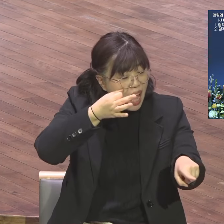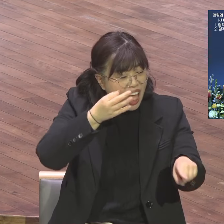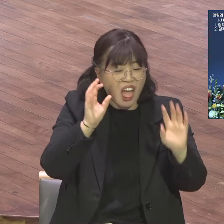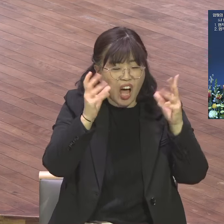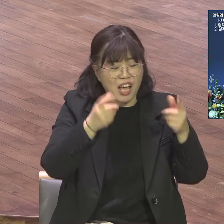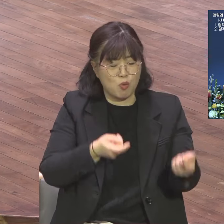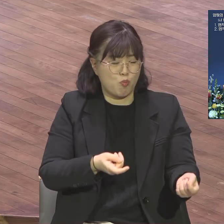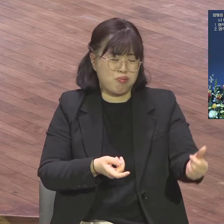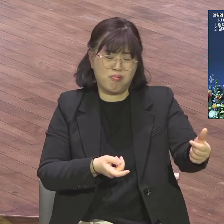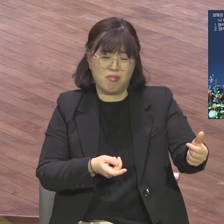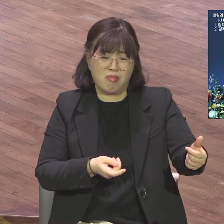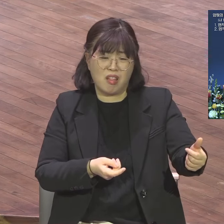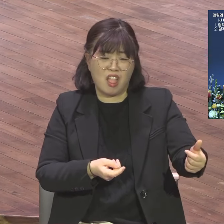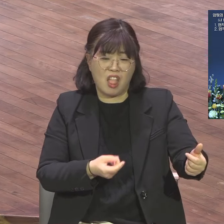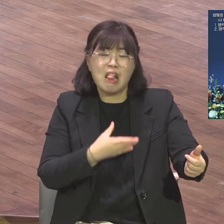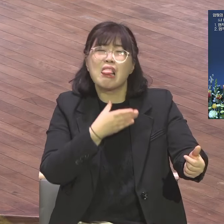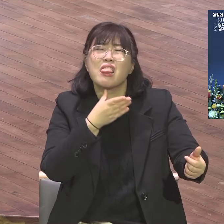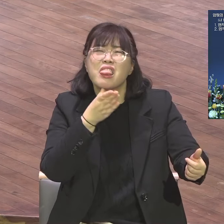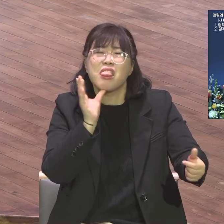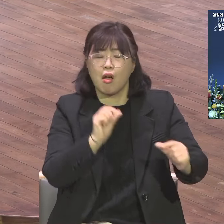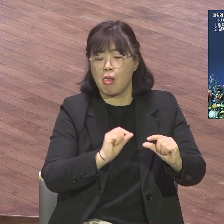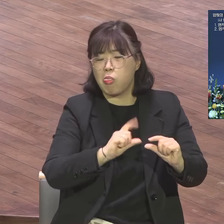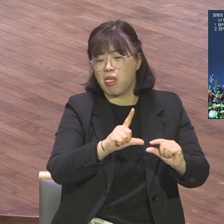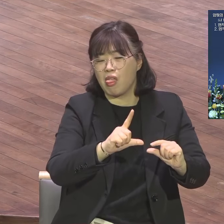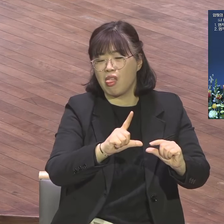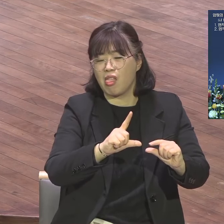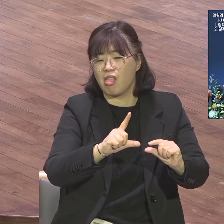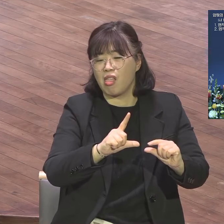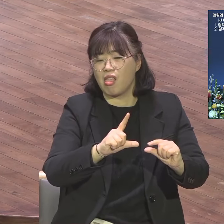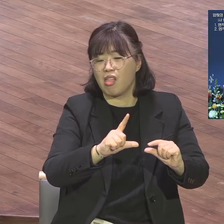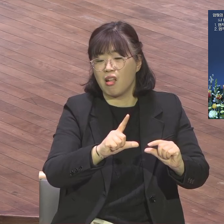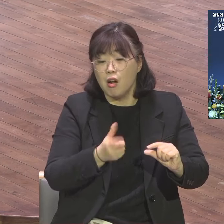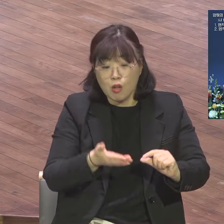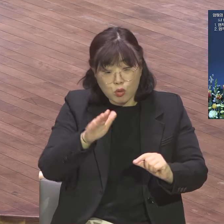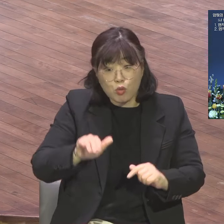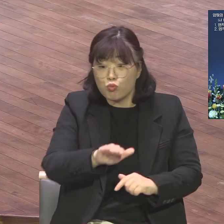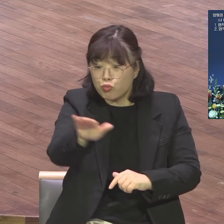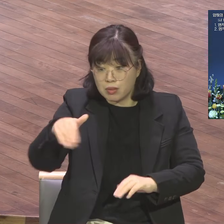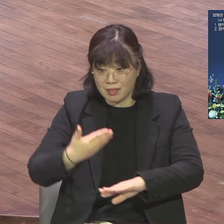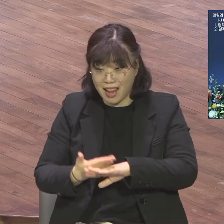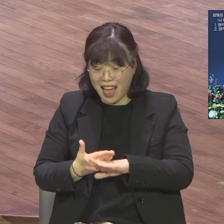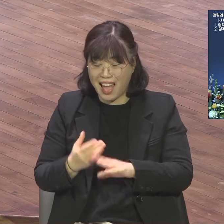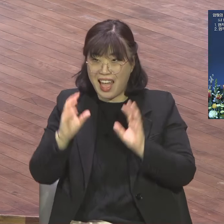와. 재미도 없고. 무슨 대화보, 영화보 없어요.